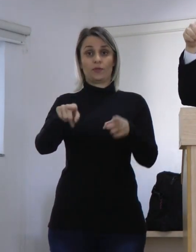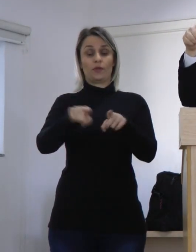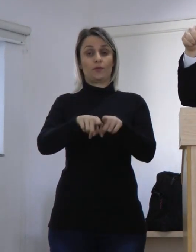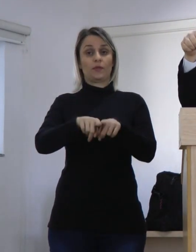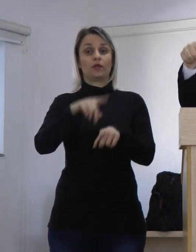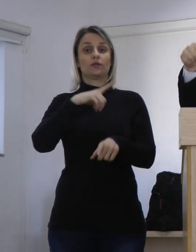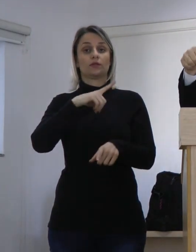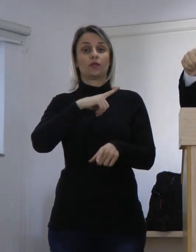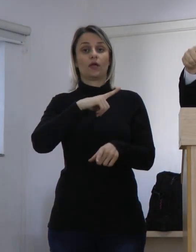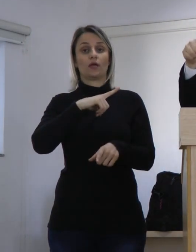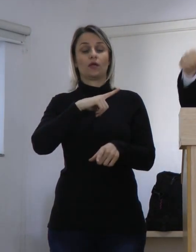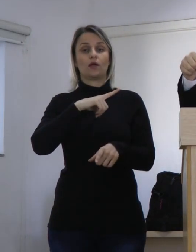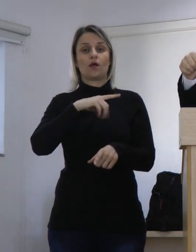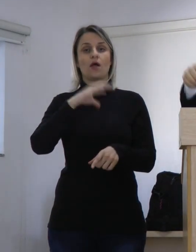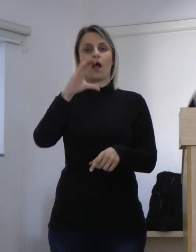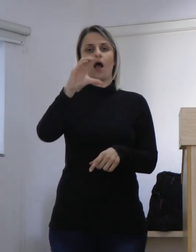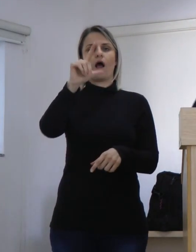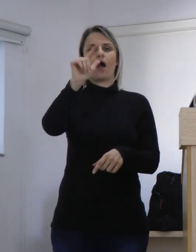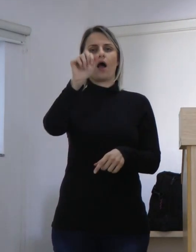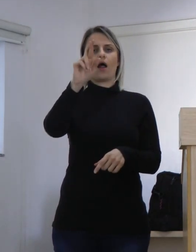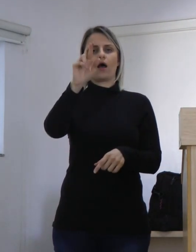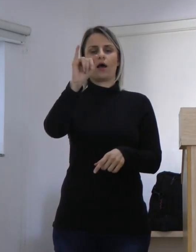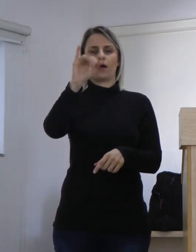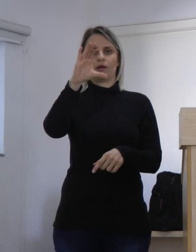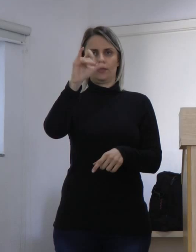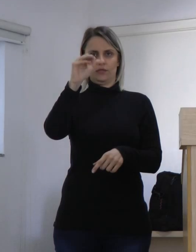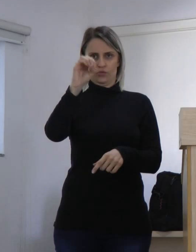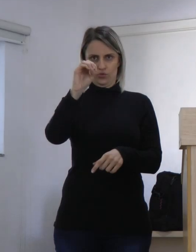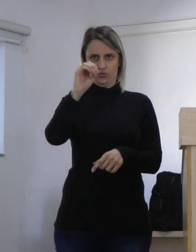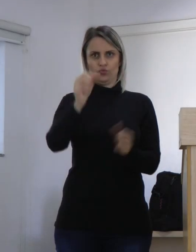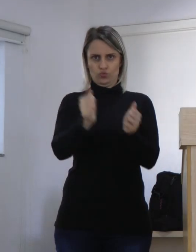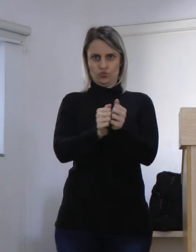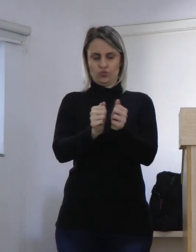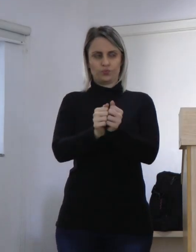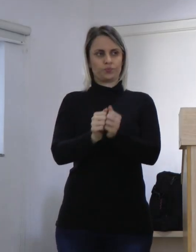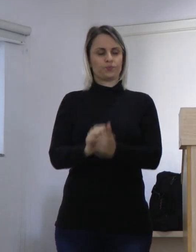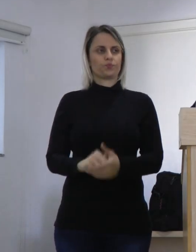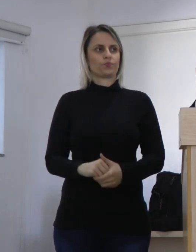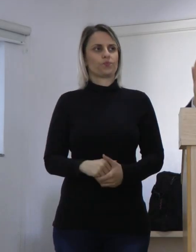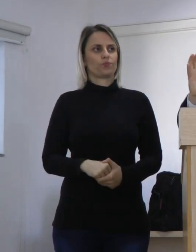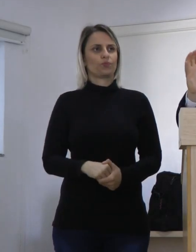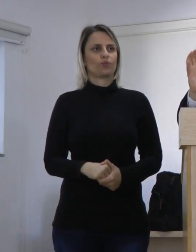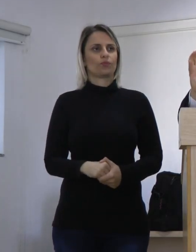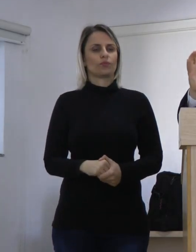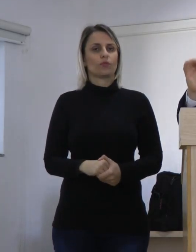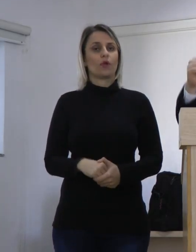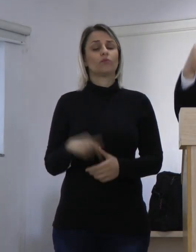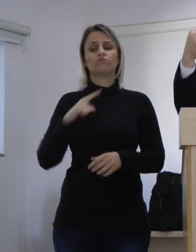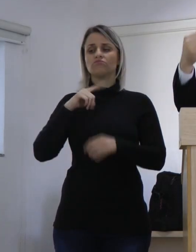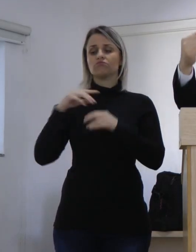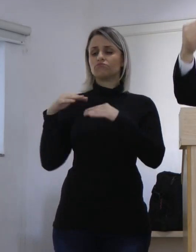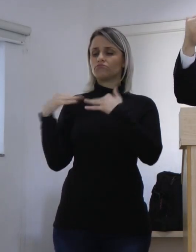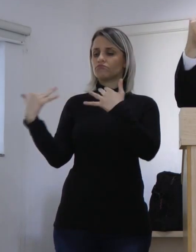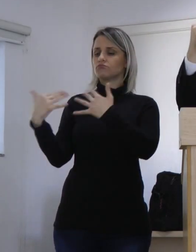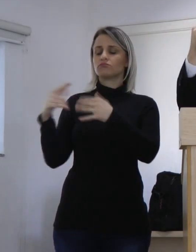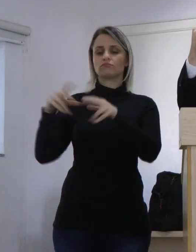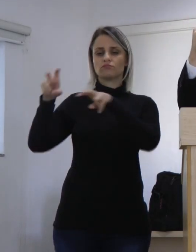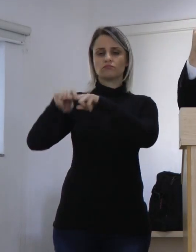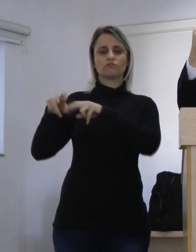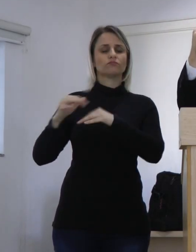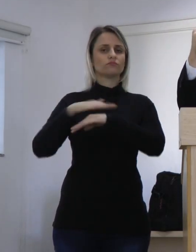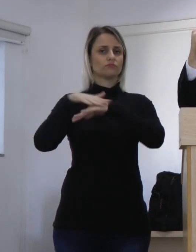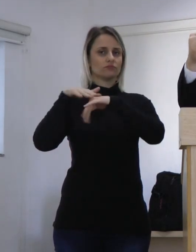dia o ministro Clarencio na casa de Lísias. E eles estão conversando com o marido de Dona